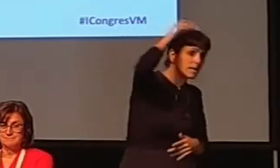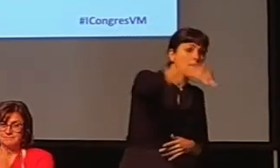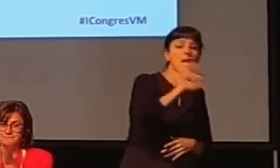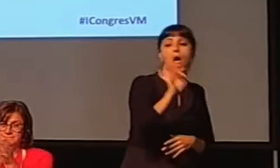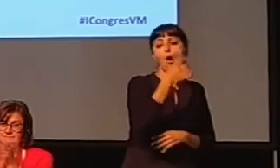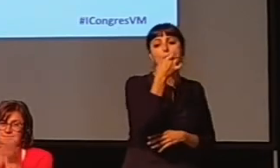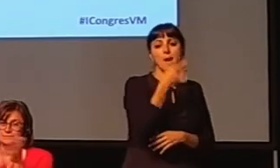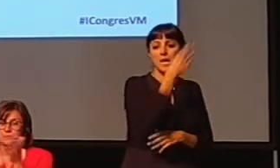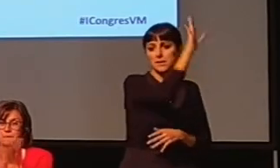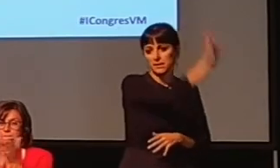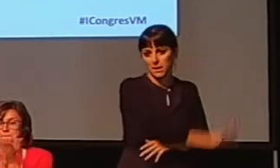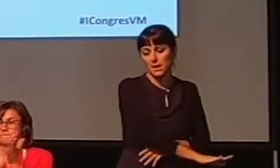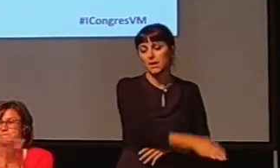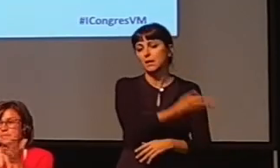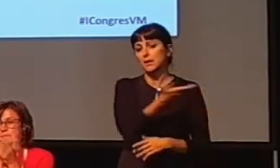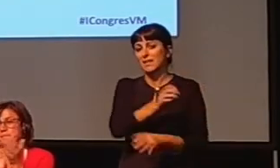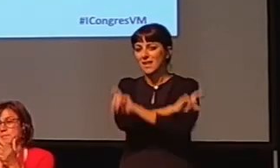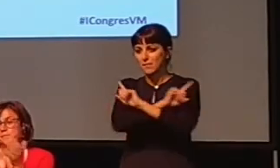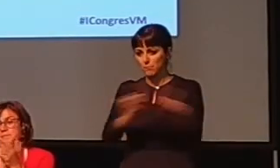a todos.